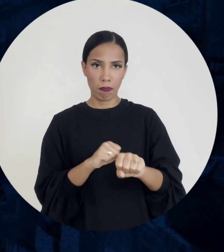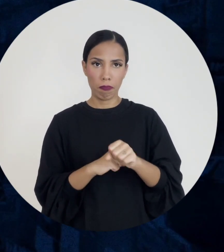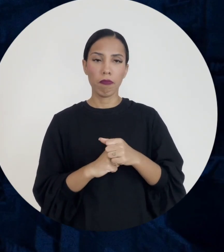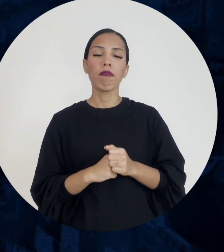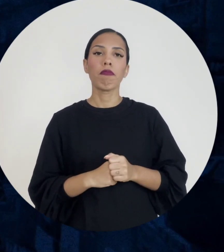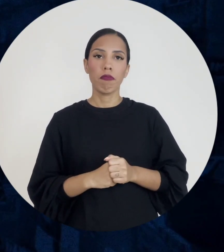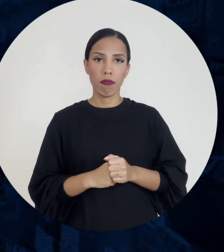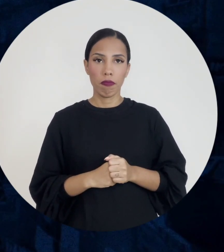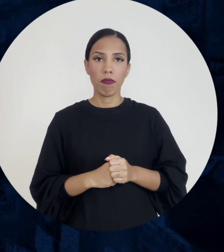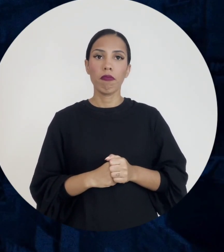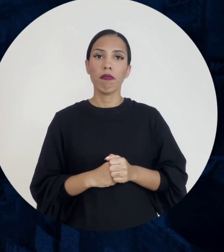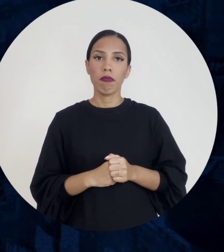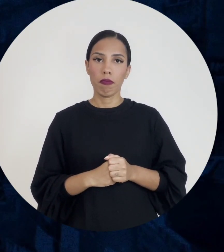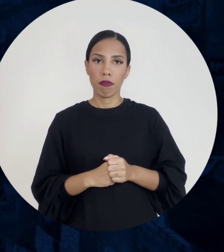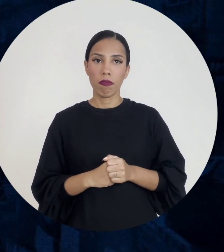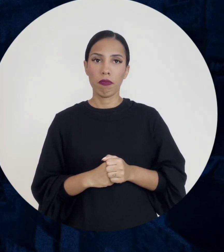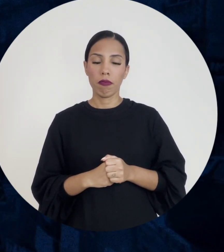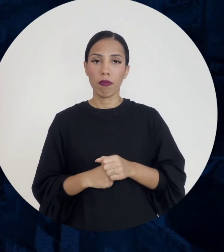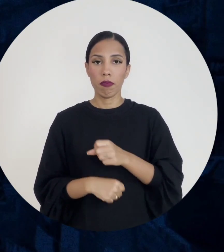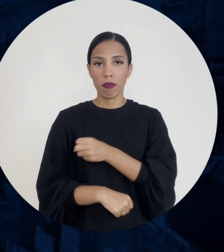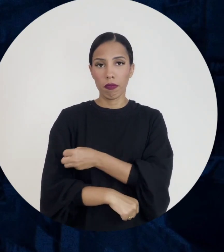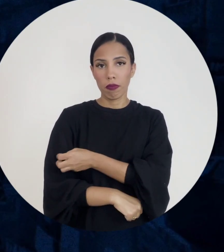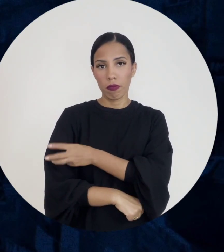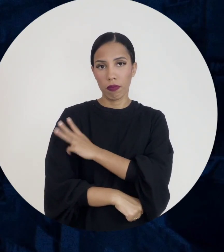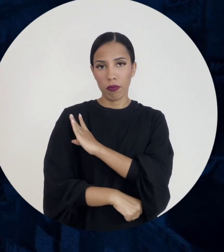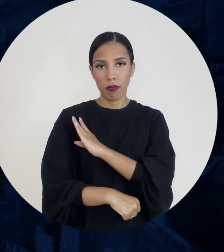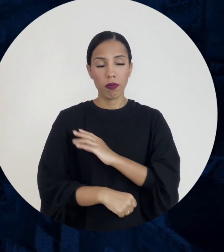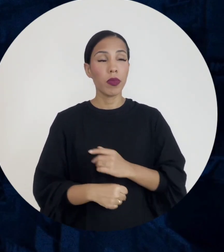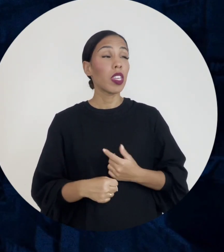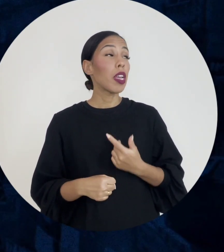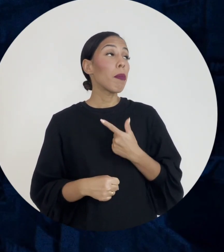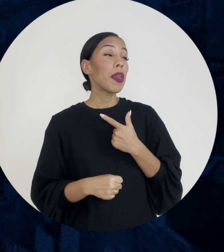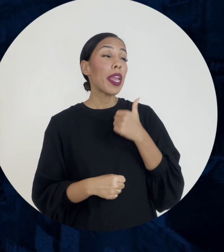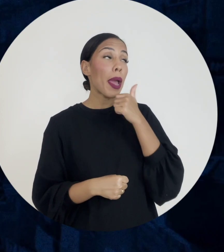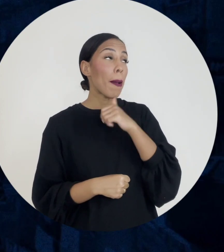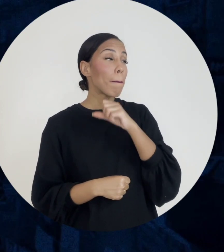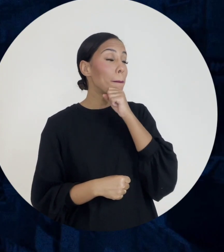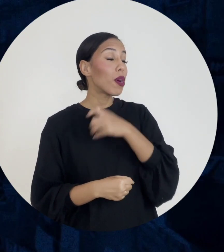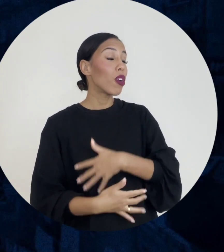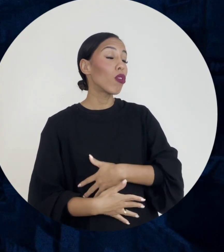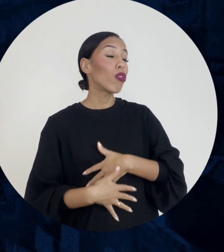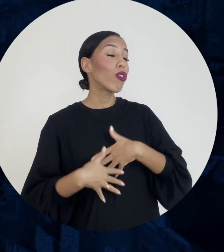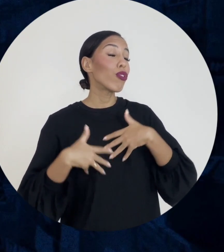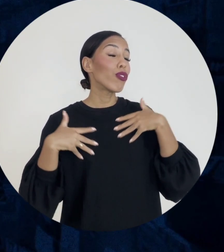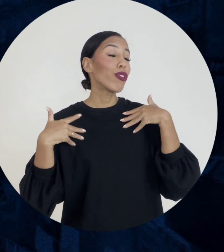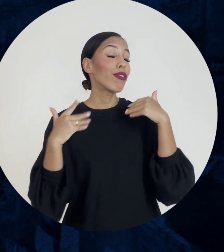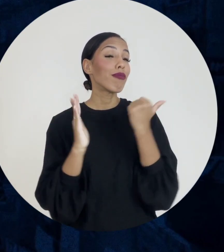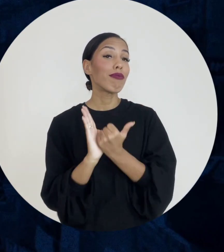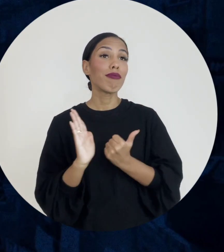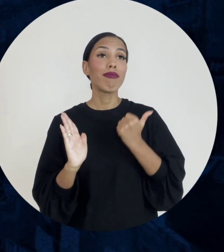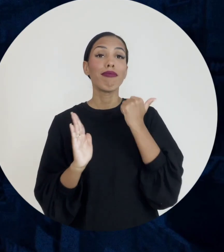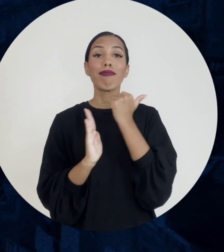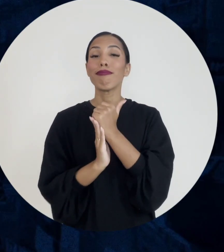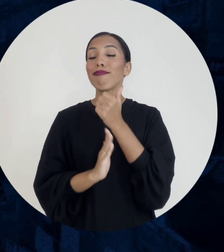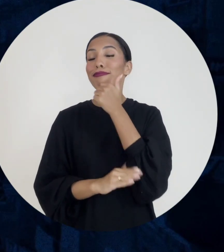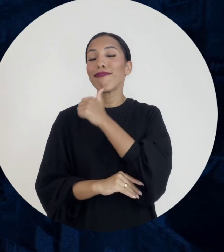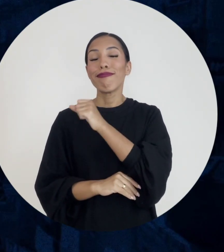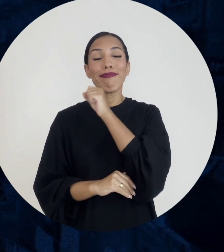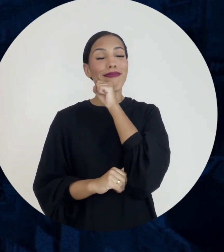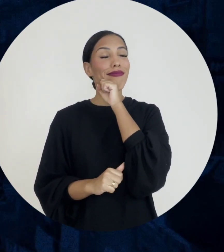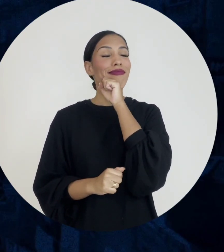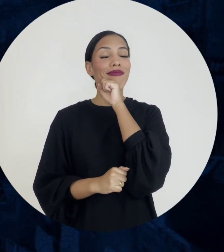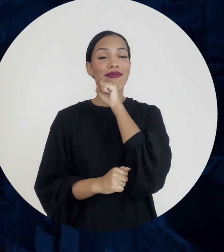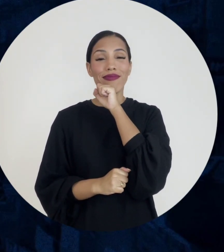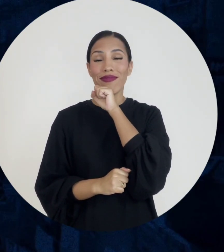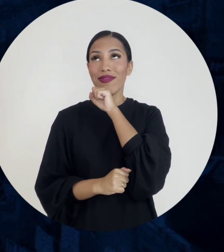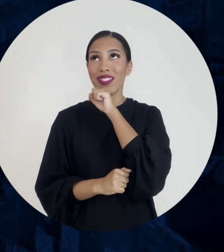orgulhosa demais. Ih, meu Deus, ela era o sétimo céu para ela, né? Porque ela falava assim: minha filha, eu vou botar você na escola